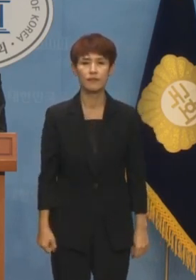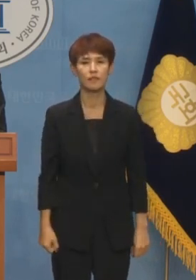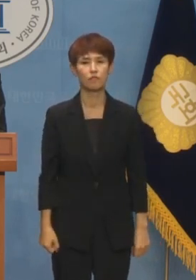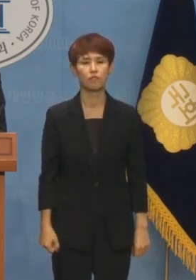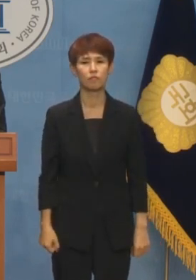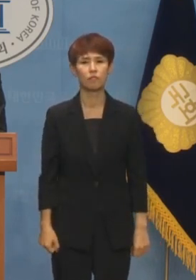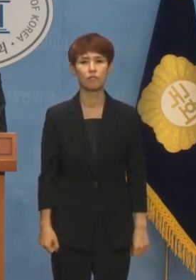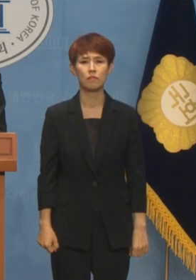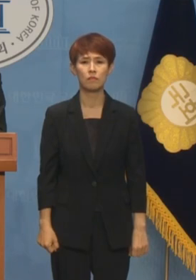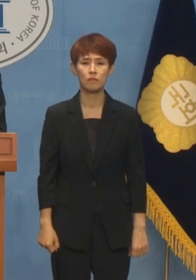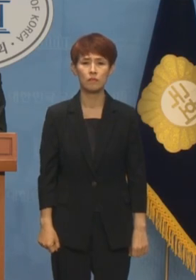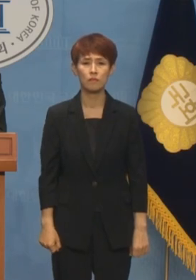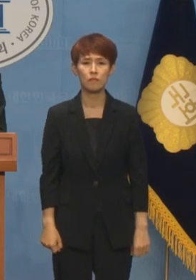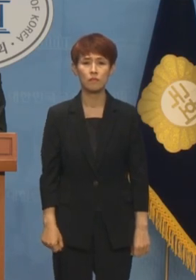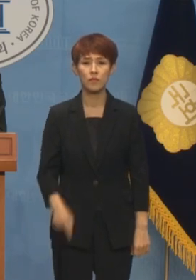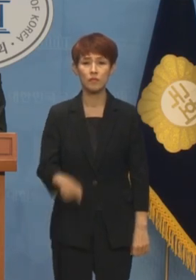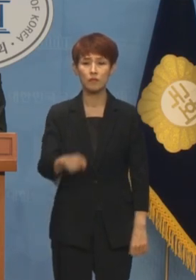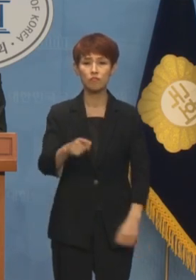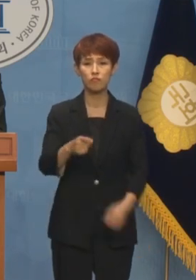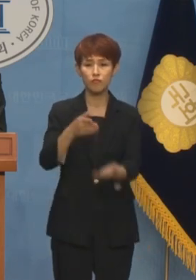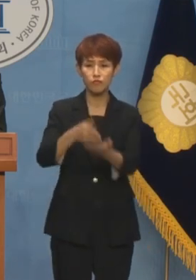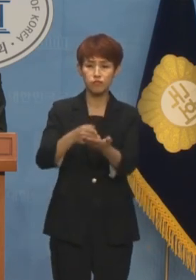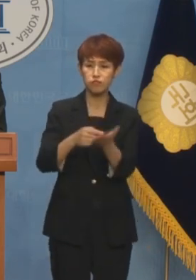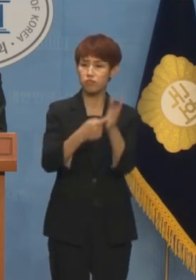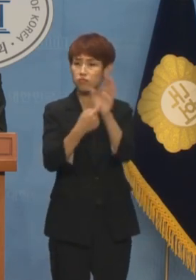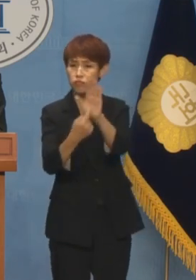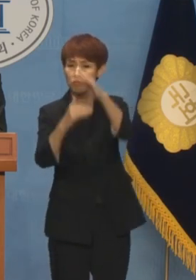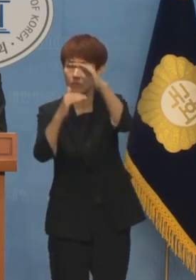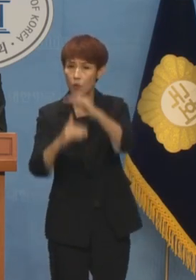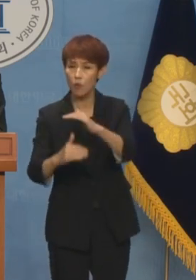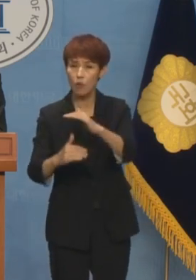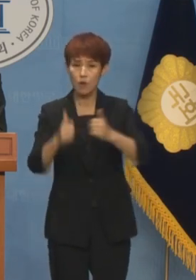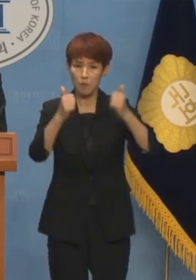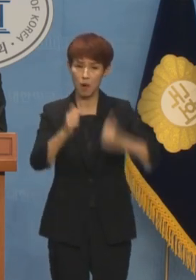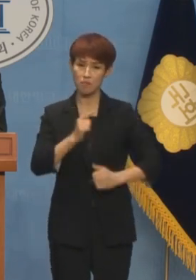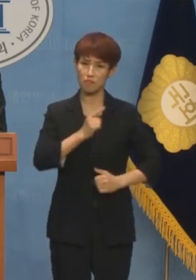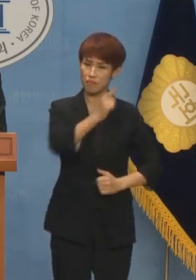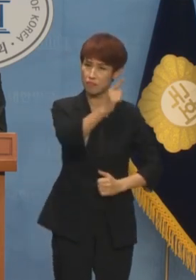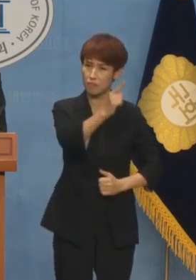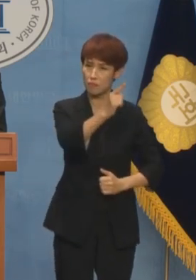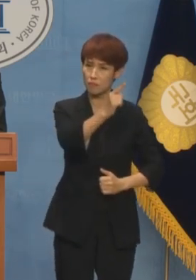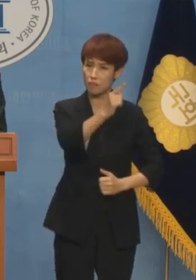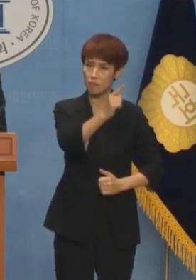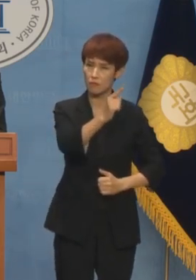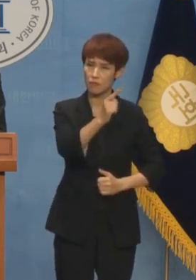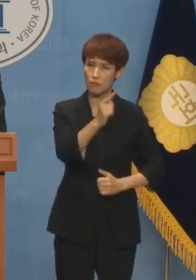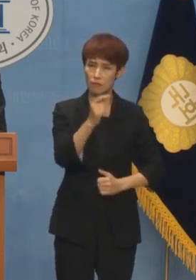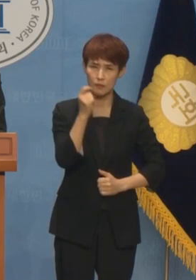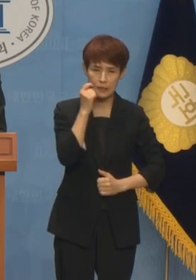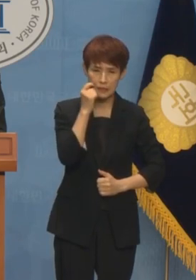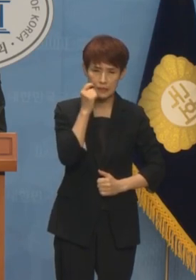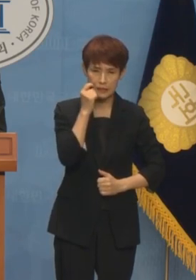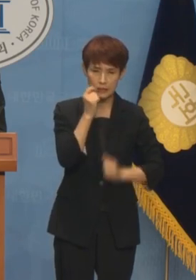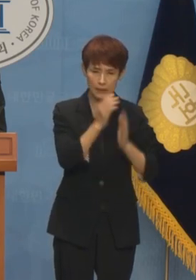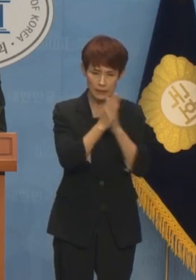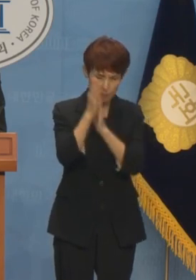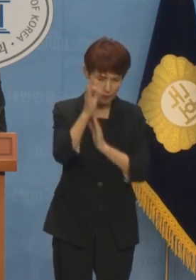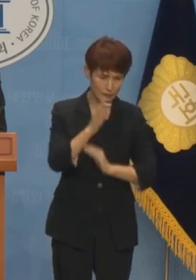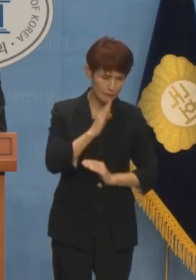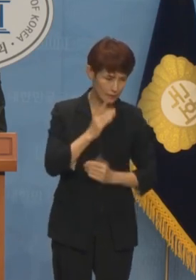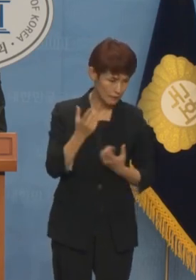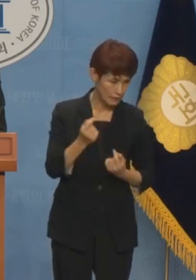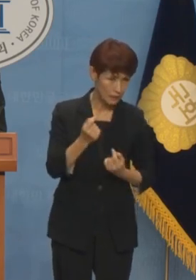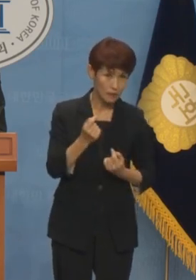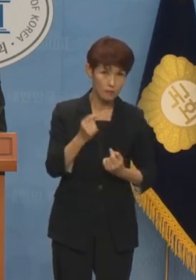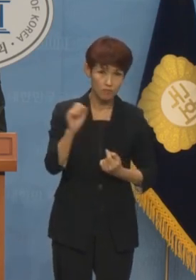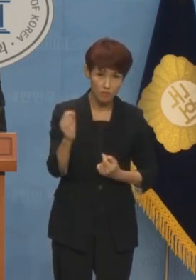그것이 아니라면 해당 보도가 소송을 제기할 수 없는 사실이라 소송을 진행하지 못하는